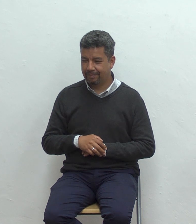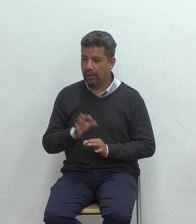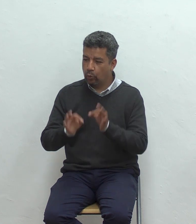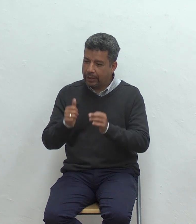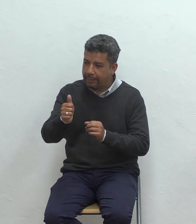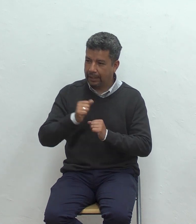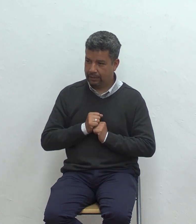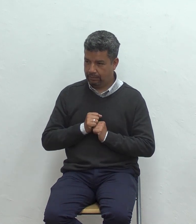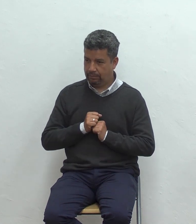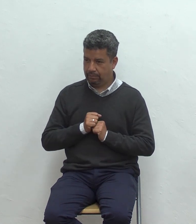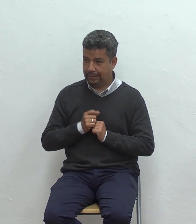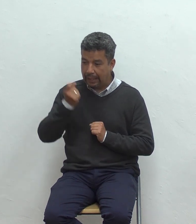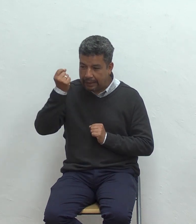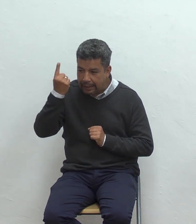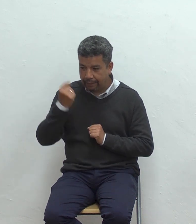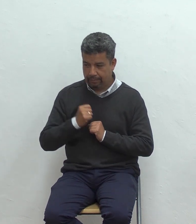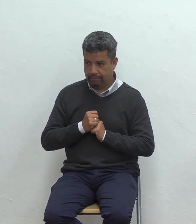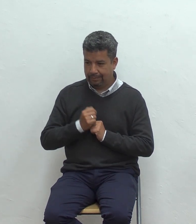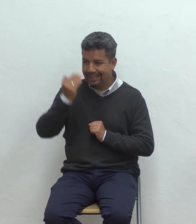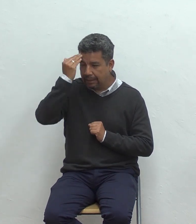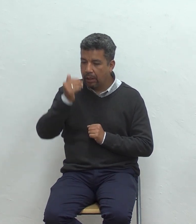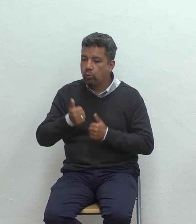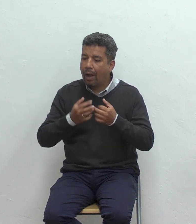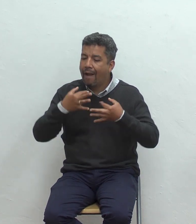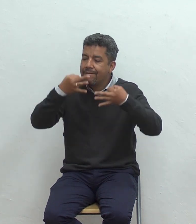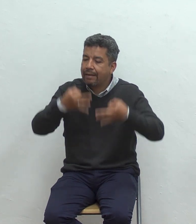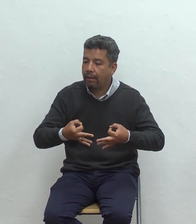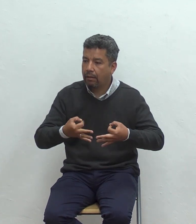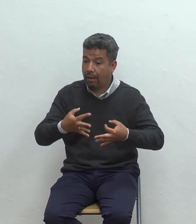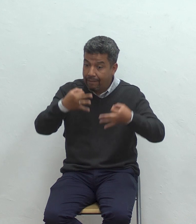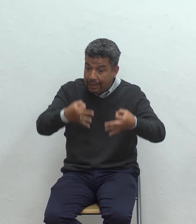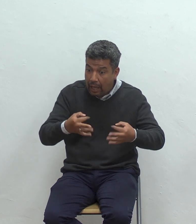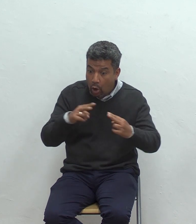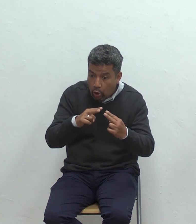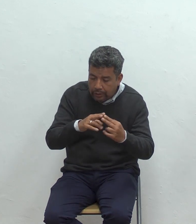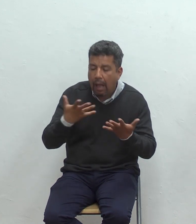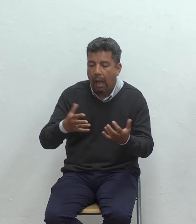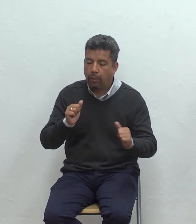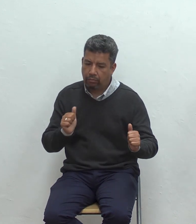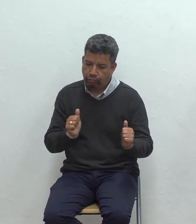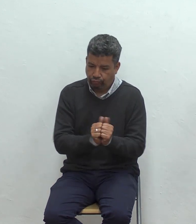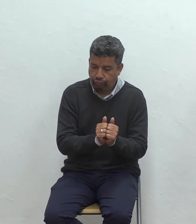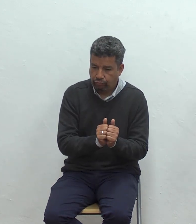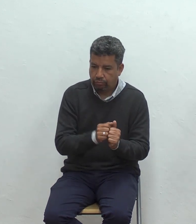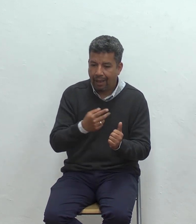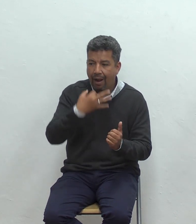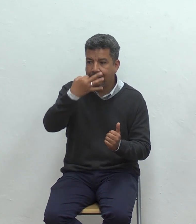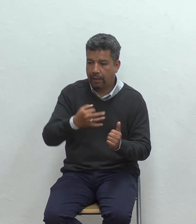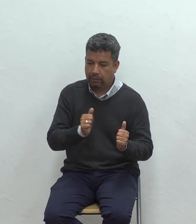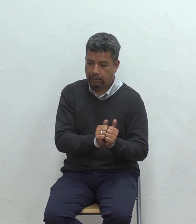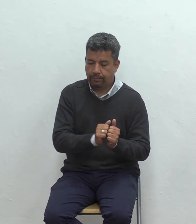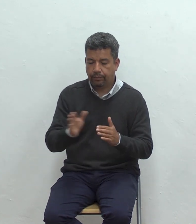Juzgue bien, juzgue, entienda, sepa cuál es la verdad y conociendo la verdad, péguese por favor a la